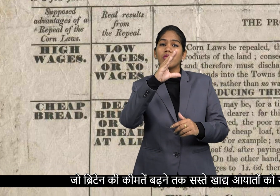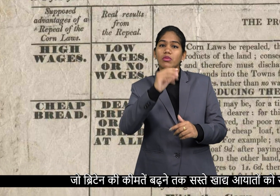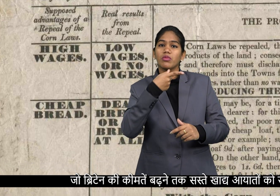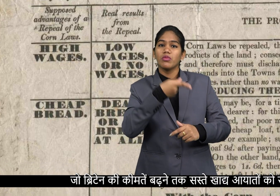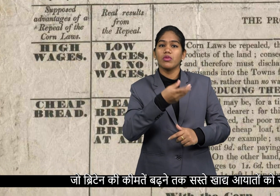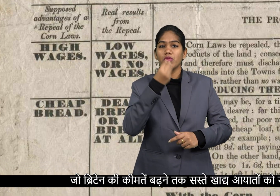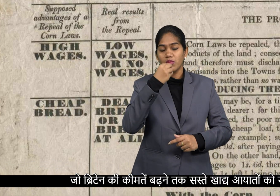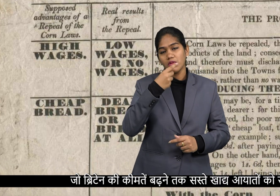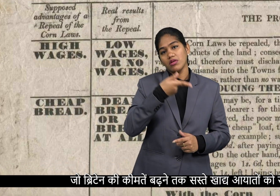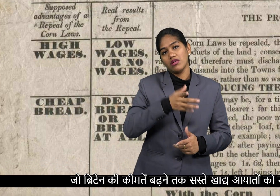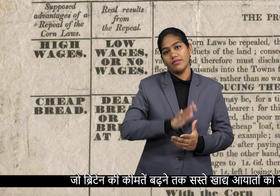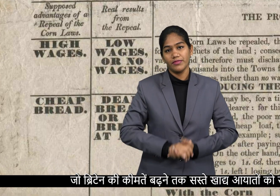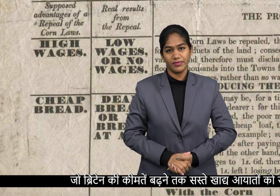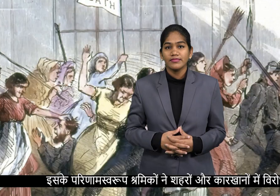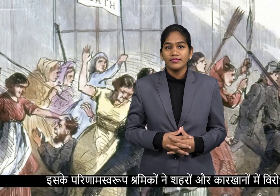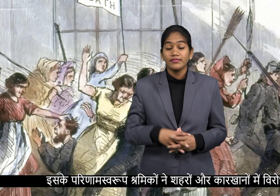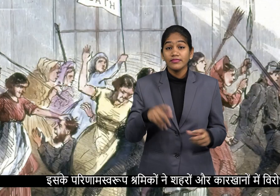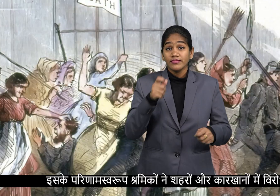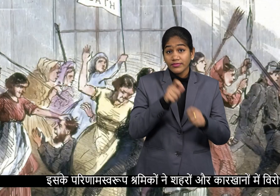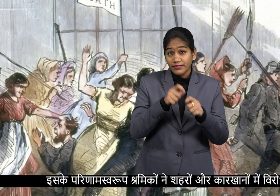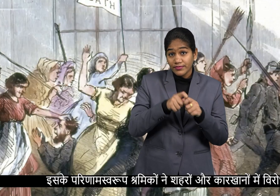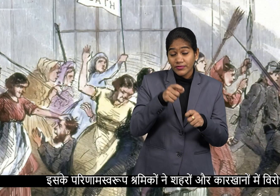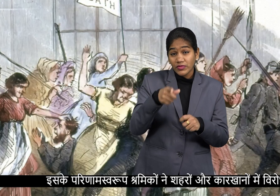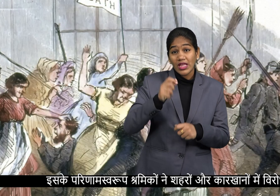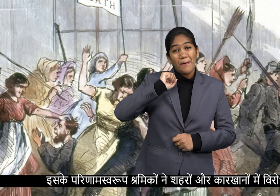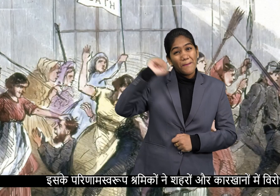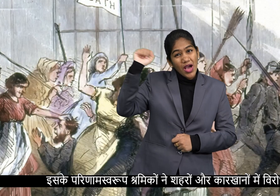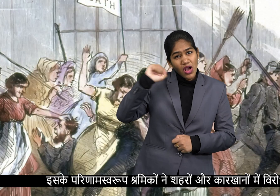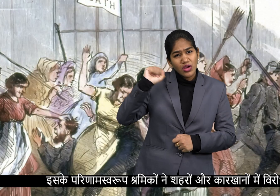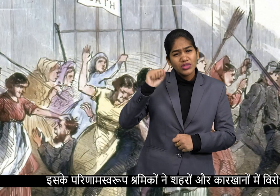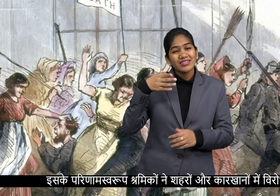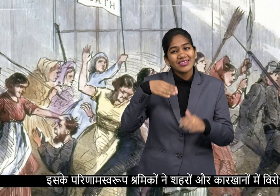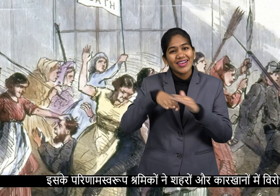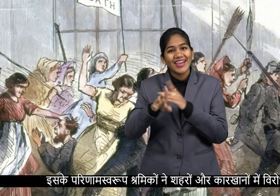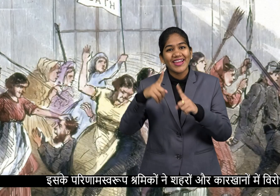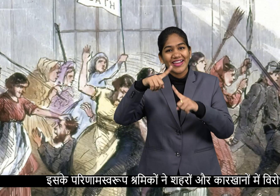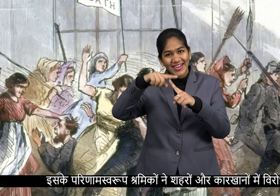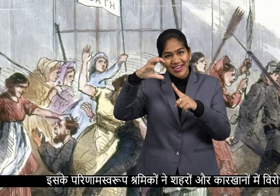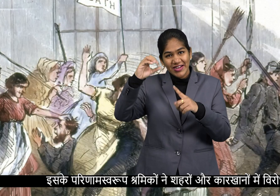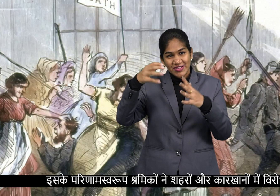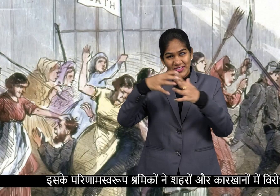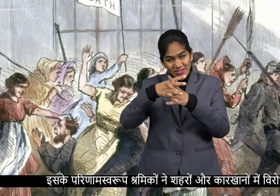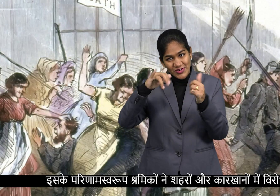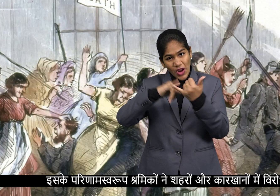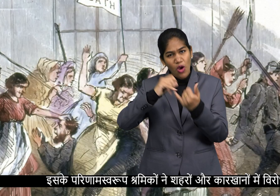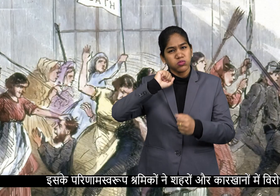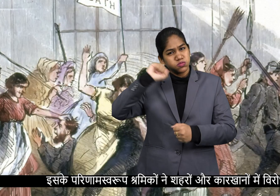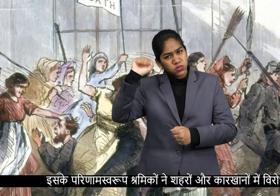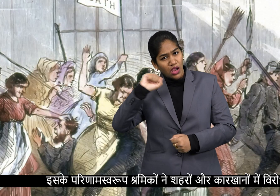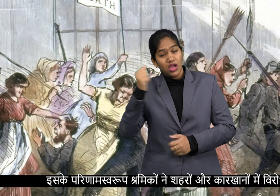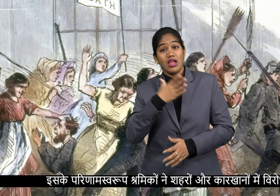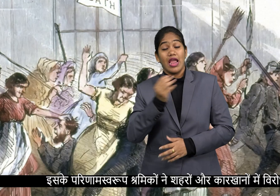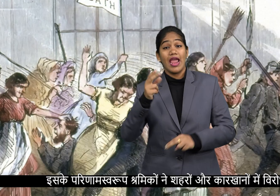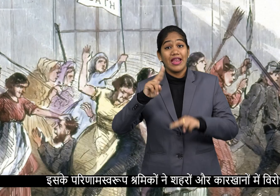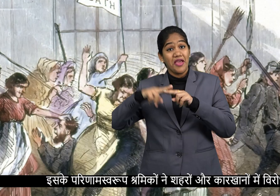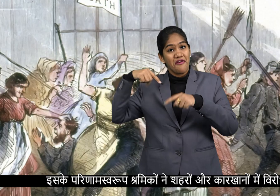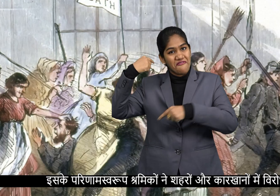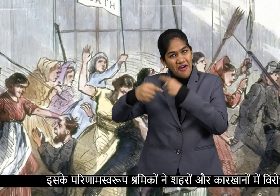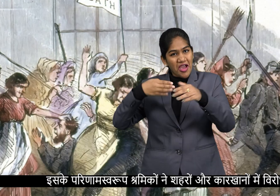को रोकते थे। इसके परिणाम स्वरूप श्रमिकों ने शहरों